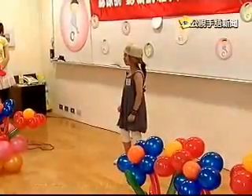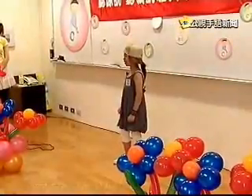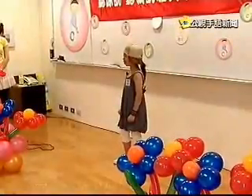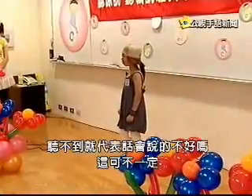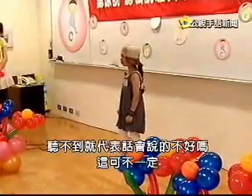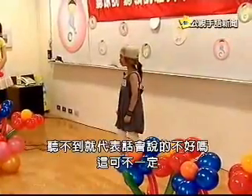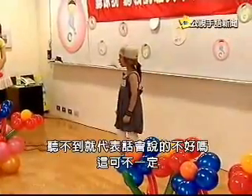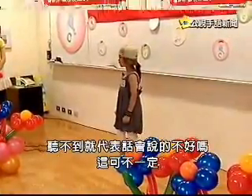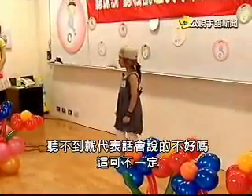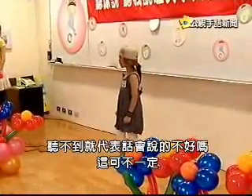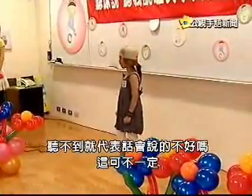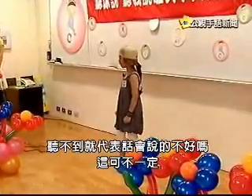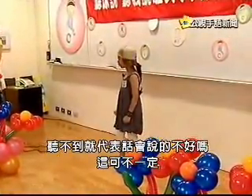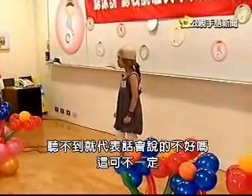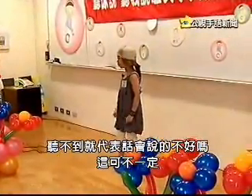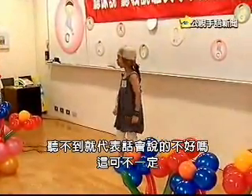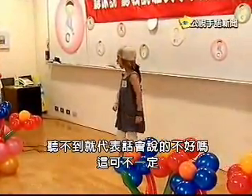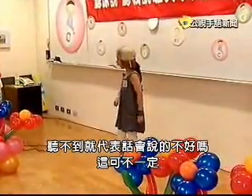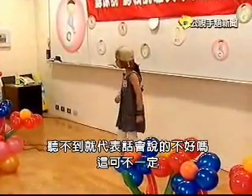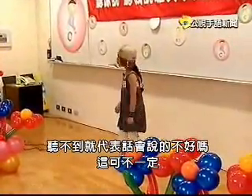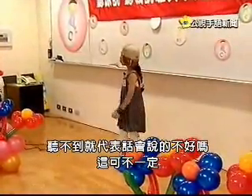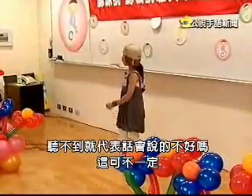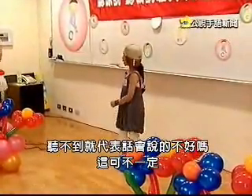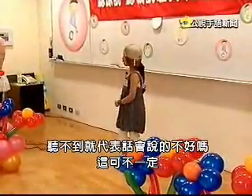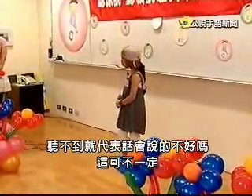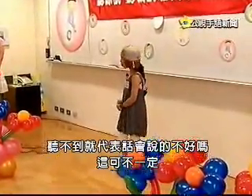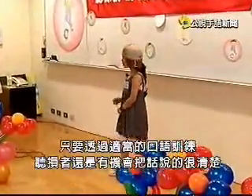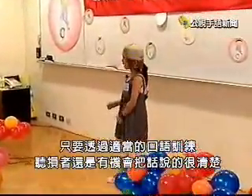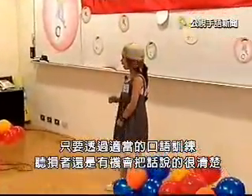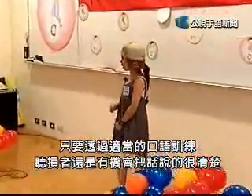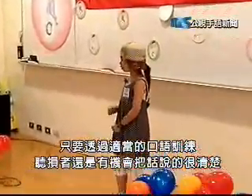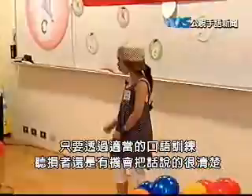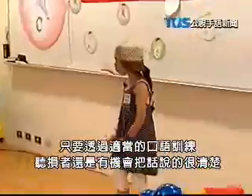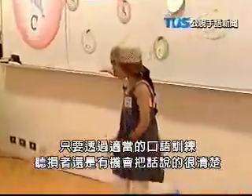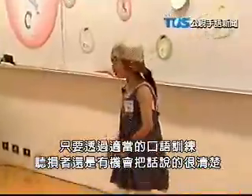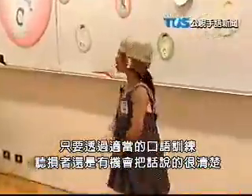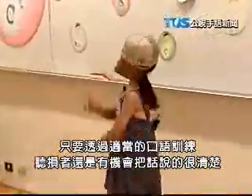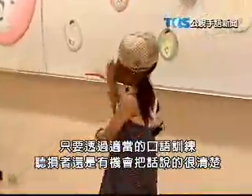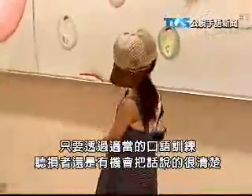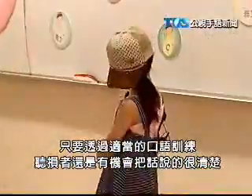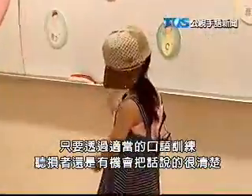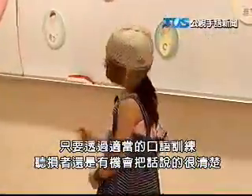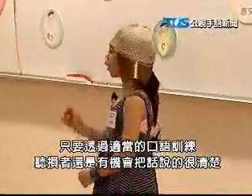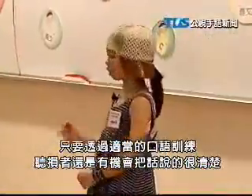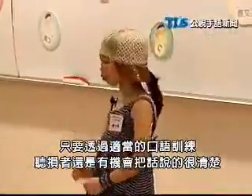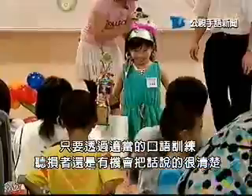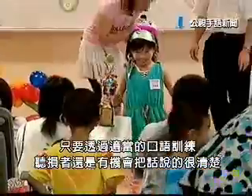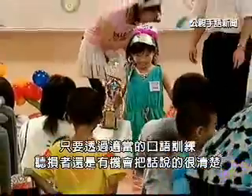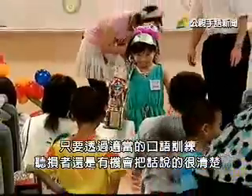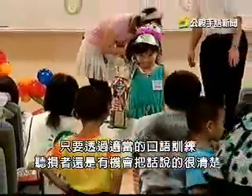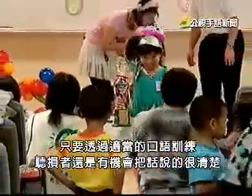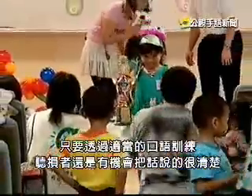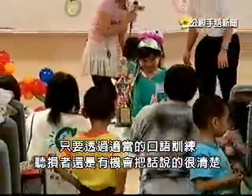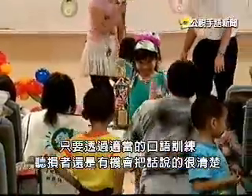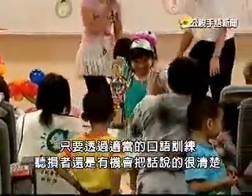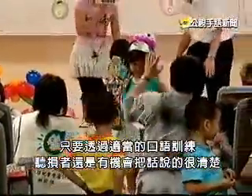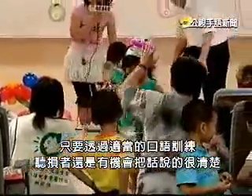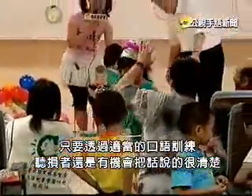听不到就代表话会说得不好吗？这可不一定，只要透过适当的口语训练，听损者还是有机会把话说得很清楚。